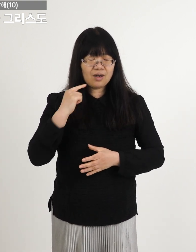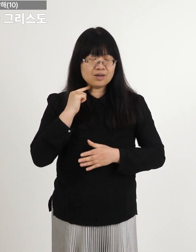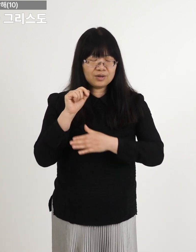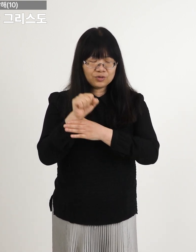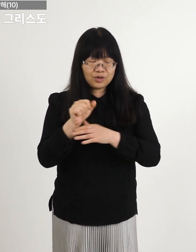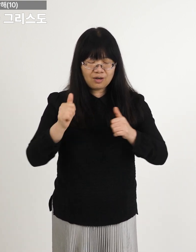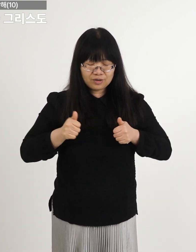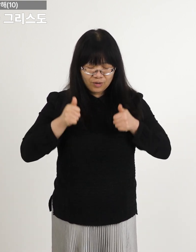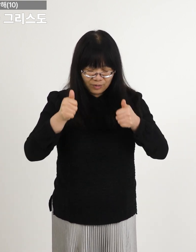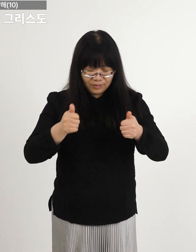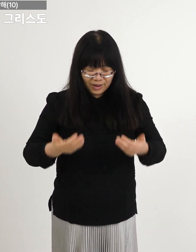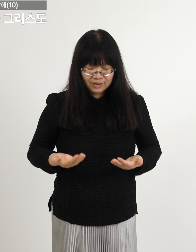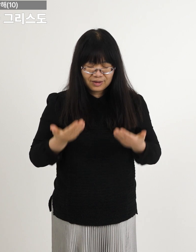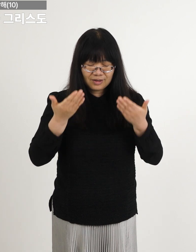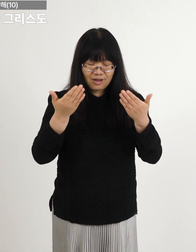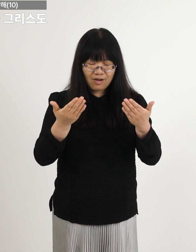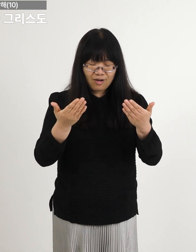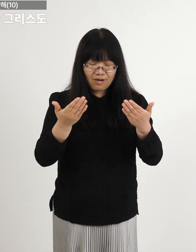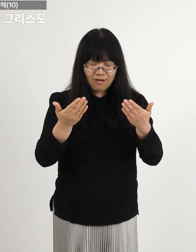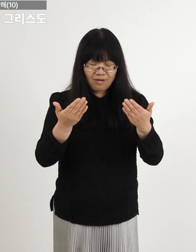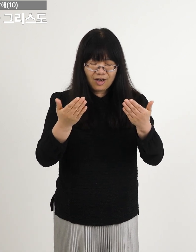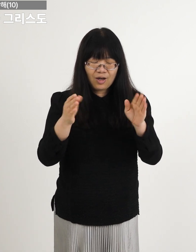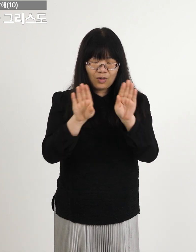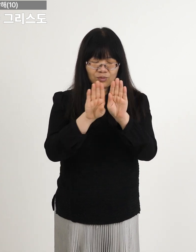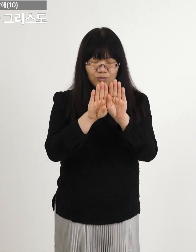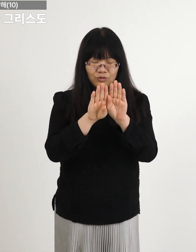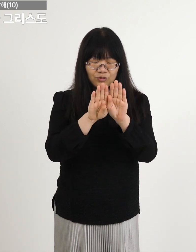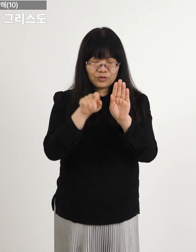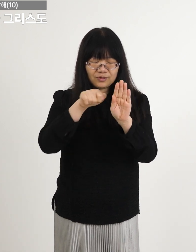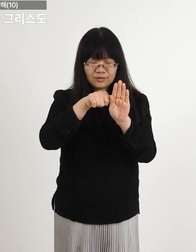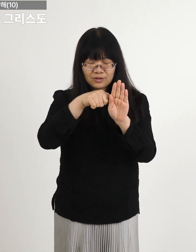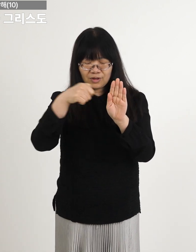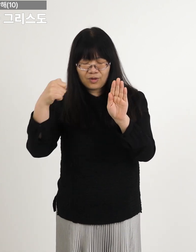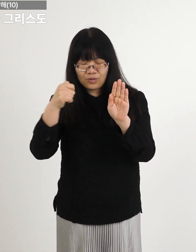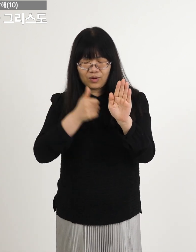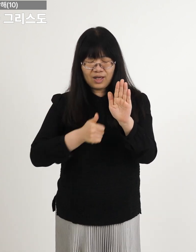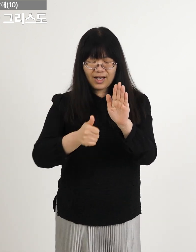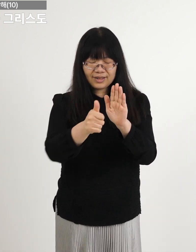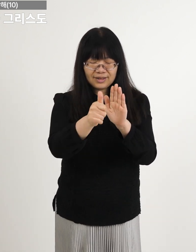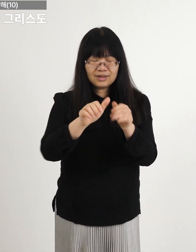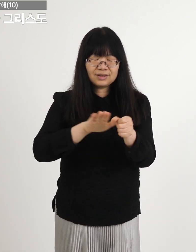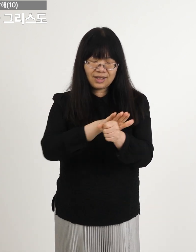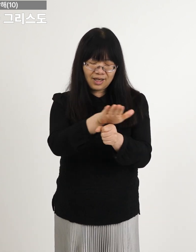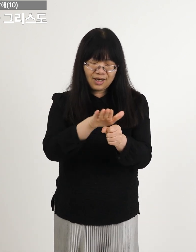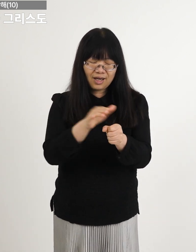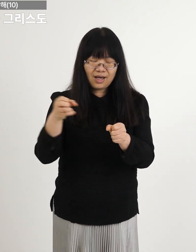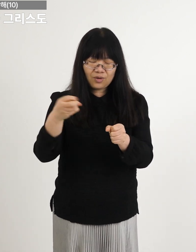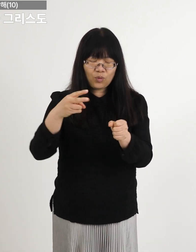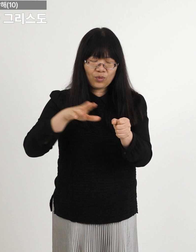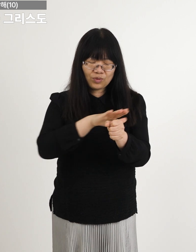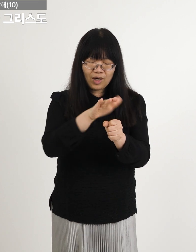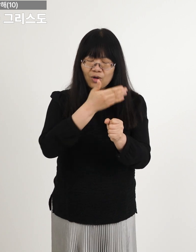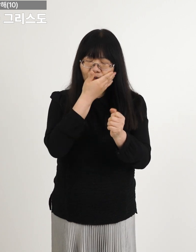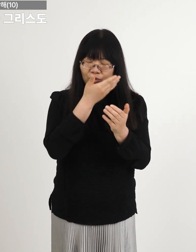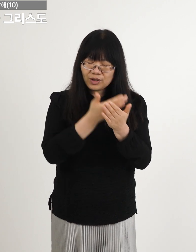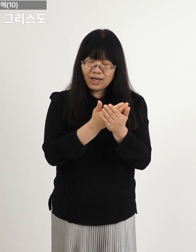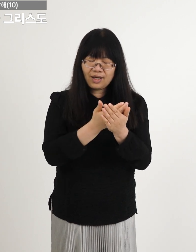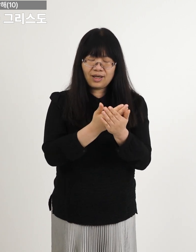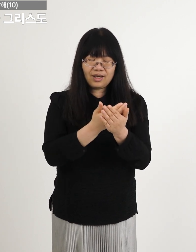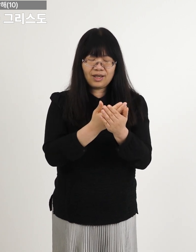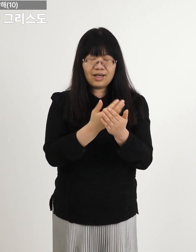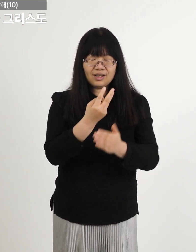숙여 경배를 드리며 점원을 나서는 사랑하고 사랑하고 사랑하는 귀한